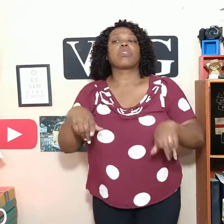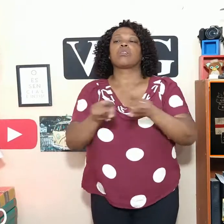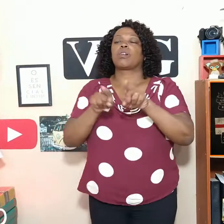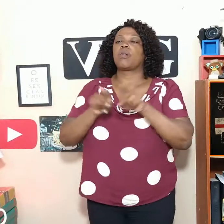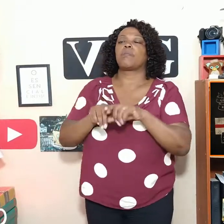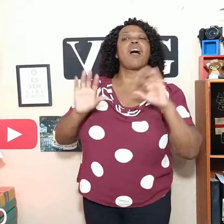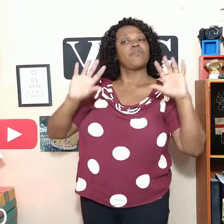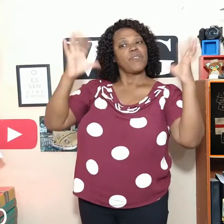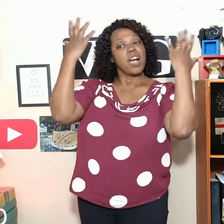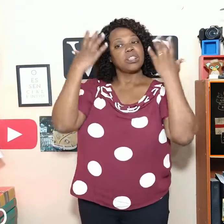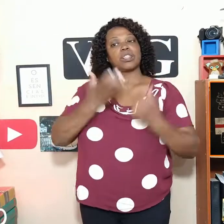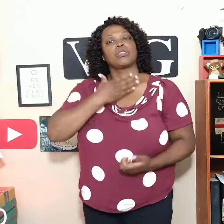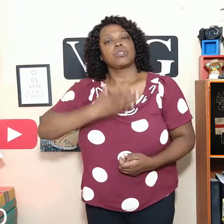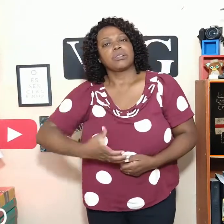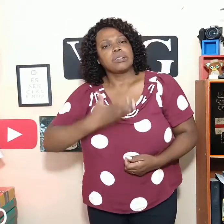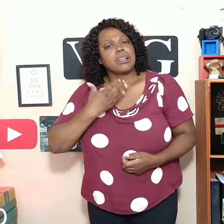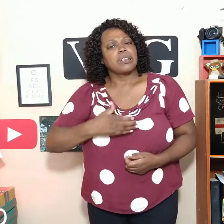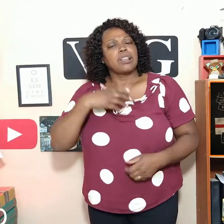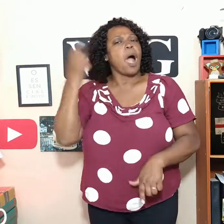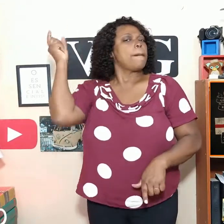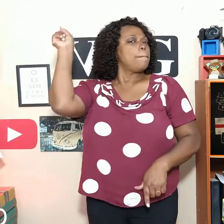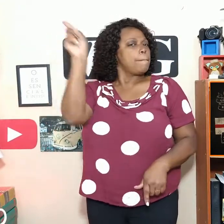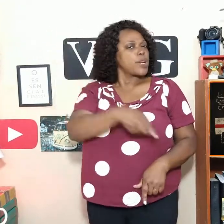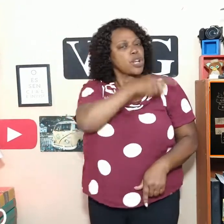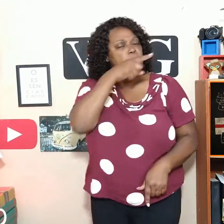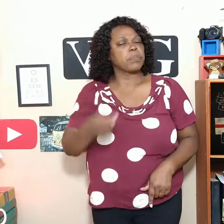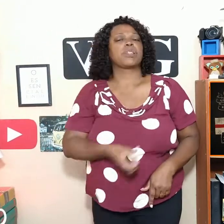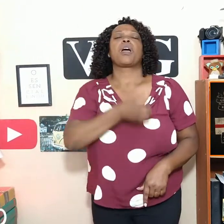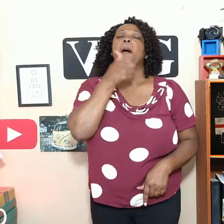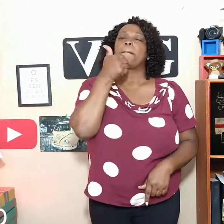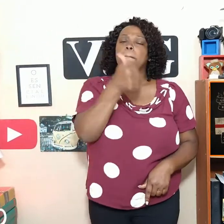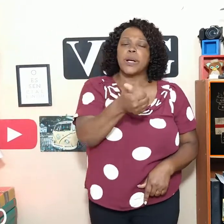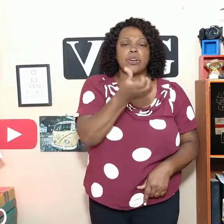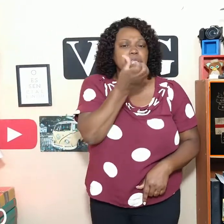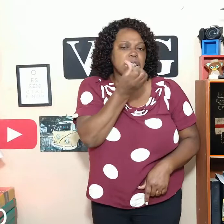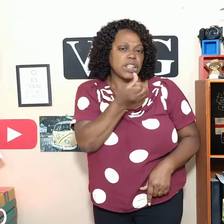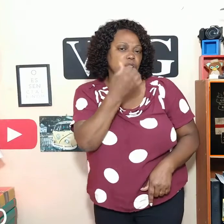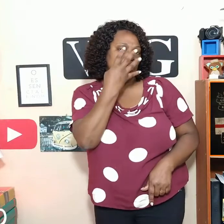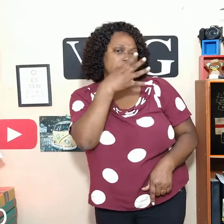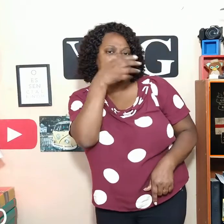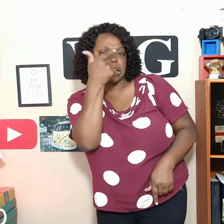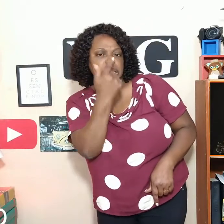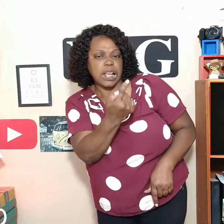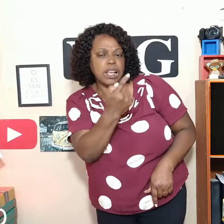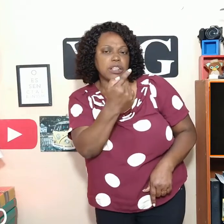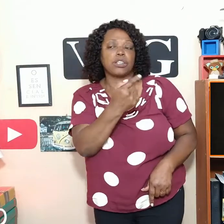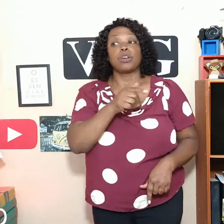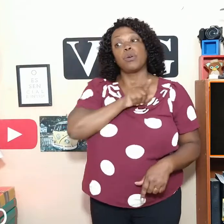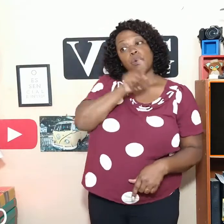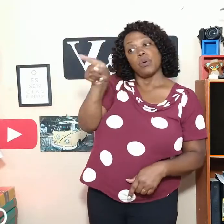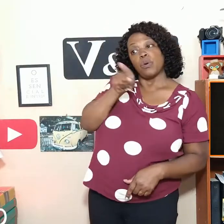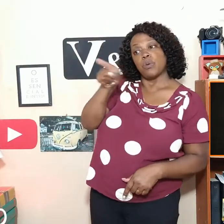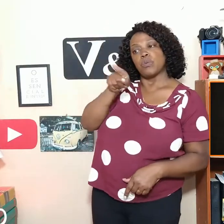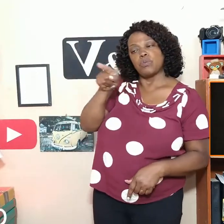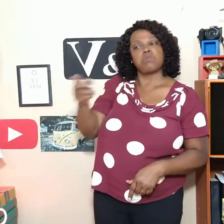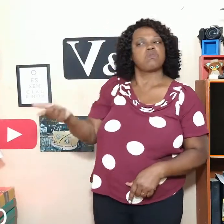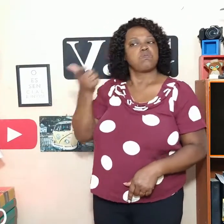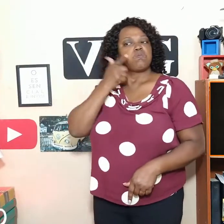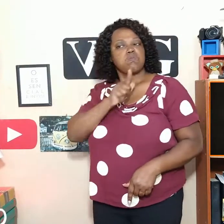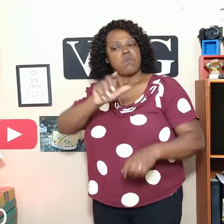Isso incluía as festividades de Natal, que chegaram a ser proibidas em 1647. O mito do Father Christmas ganhou mais força